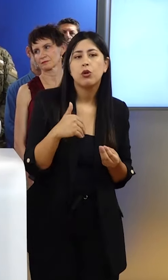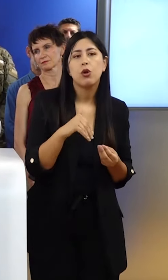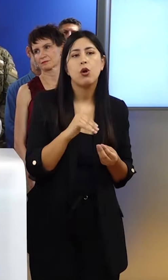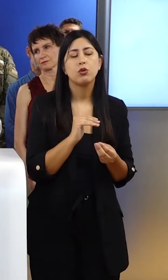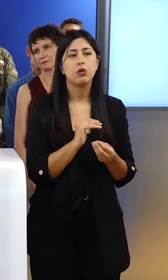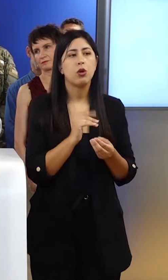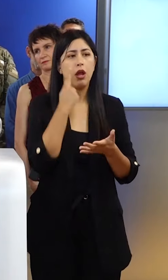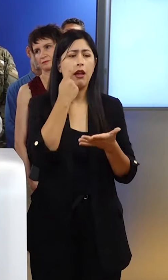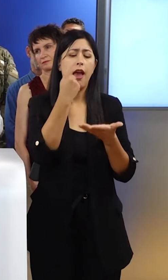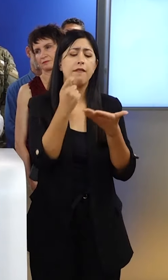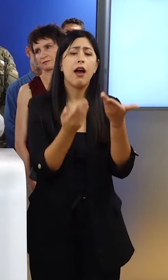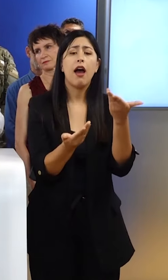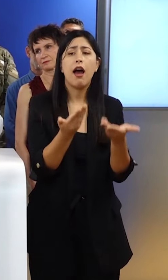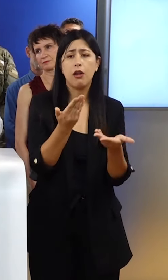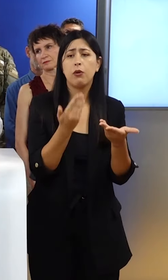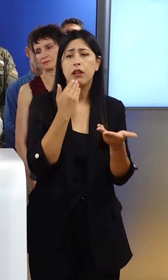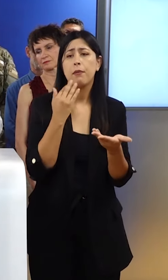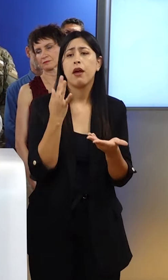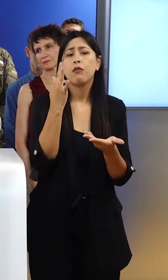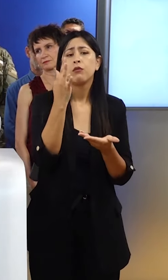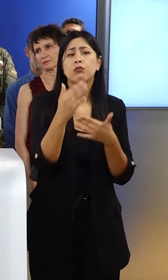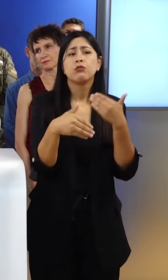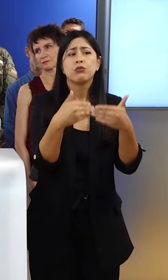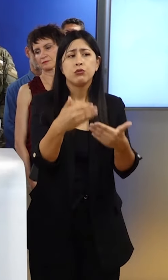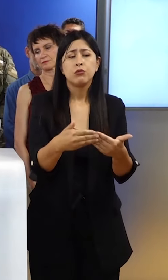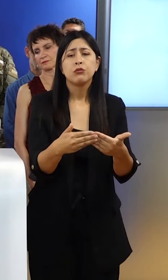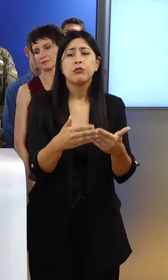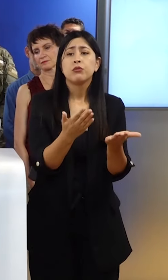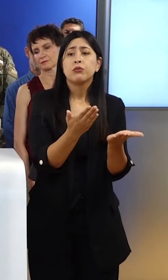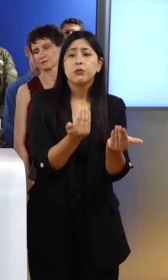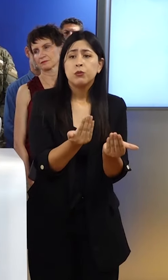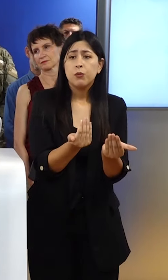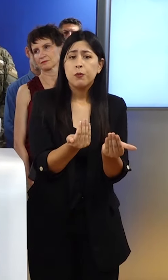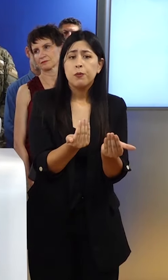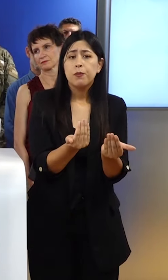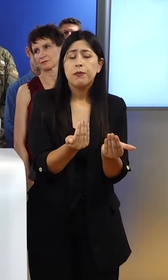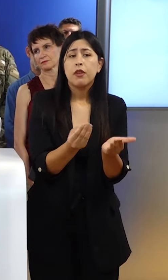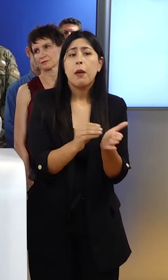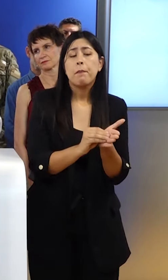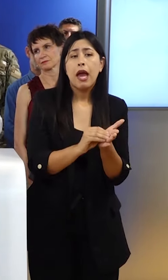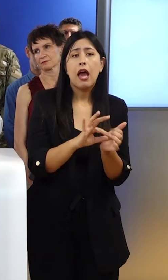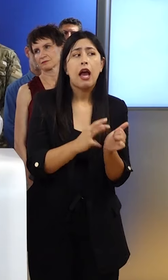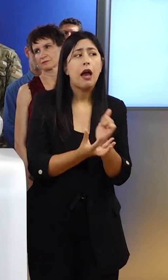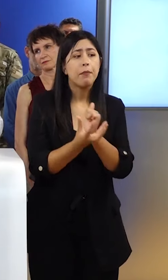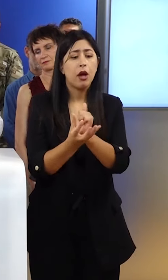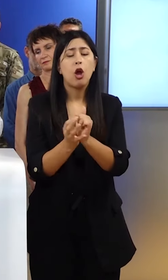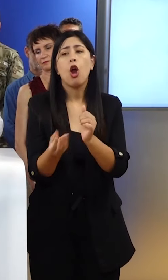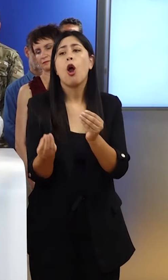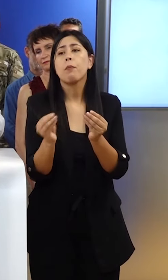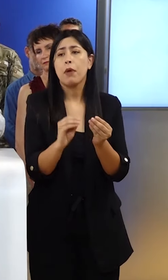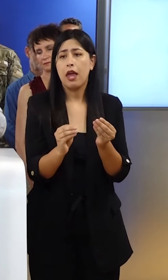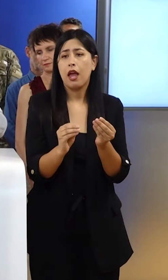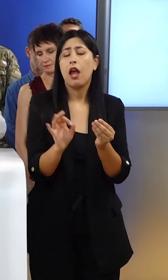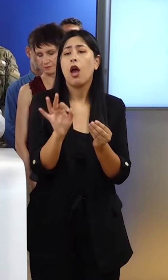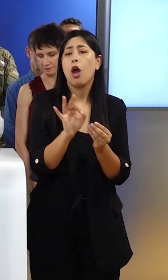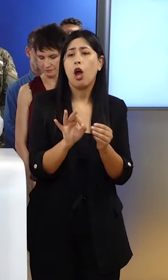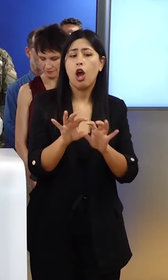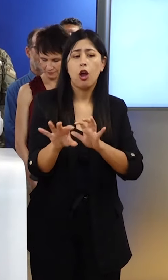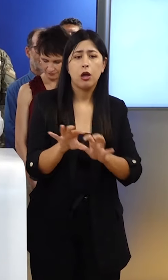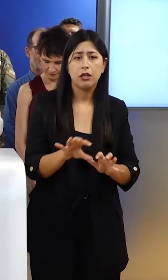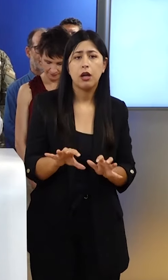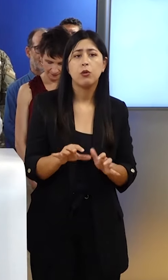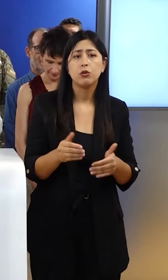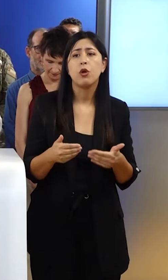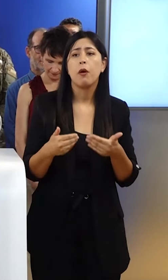evaluando hacia adelante donde pudiera requerirse algún aporte recursos adicionales para seguir